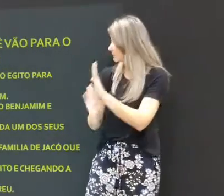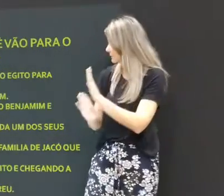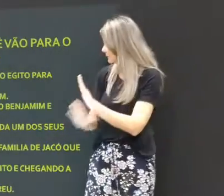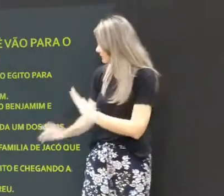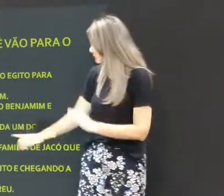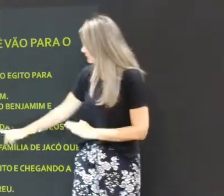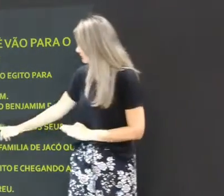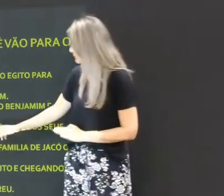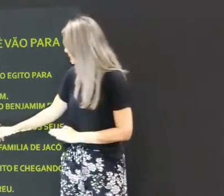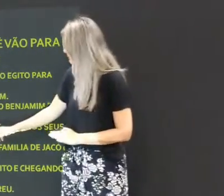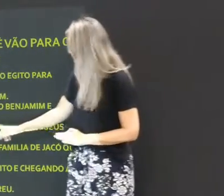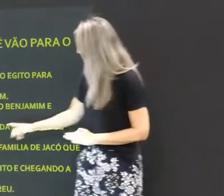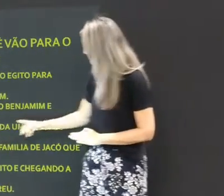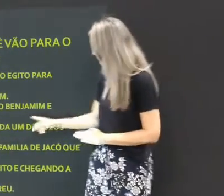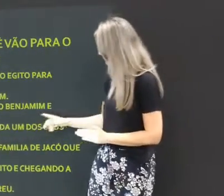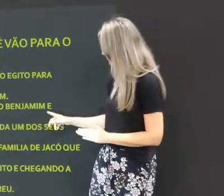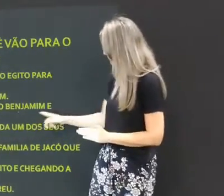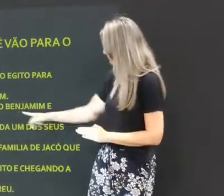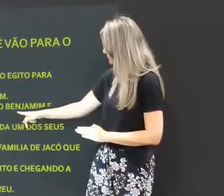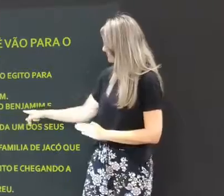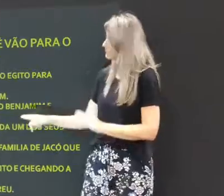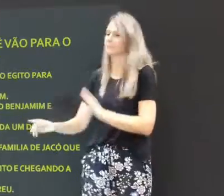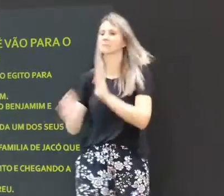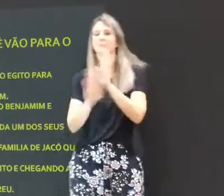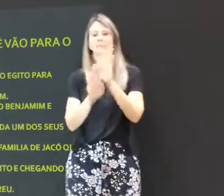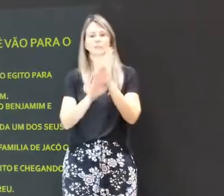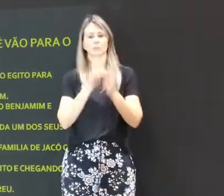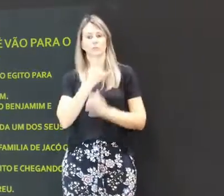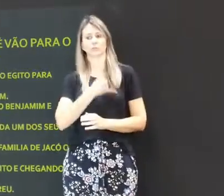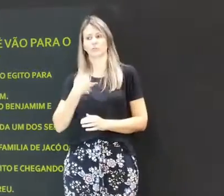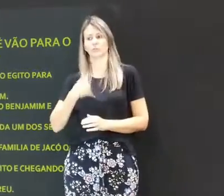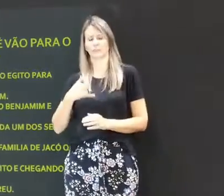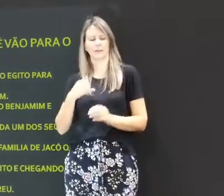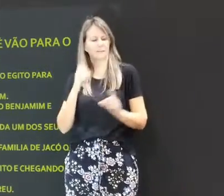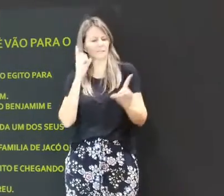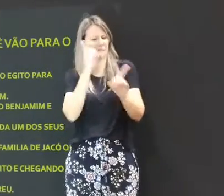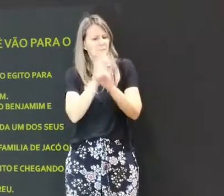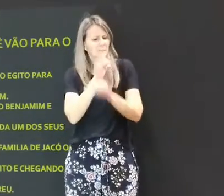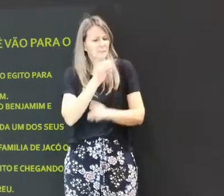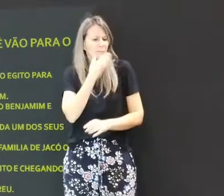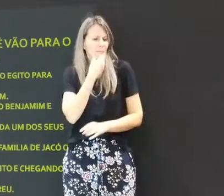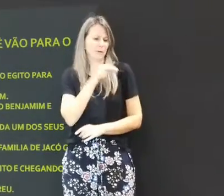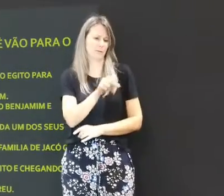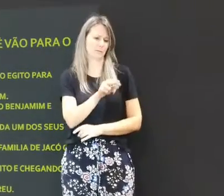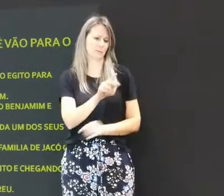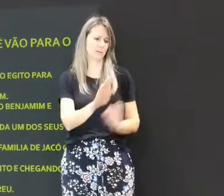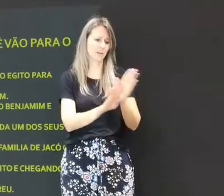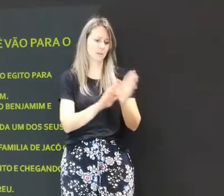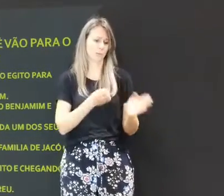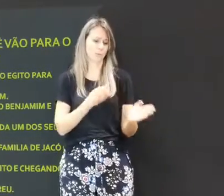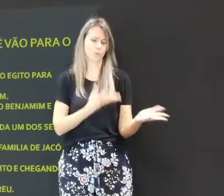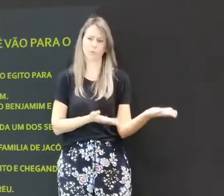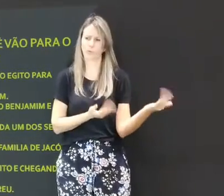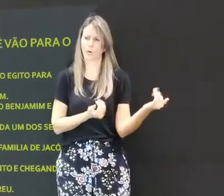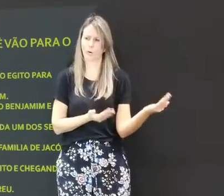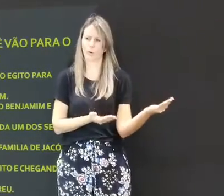irmãos e o irmão mais jovem, o Benjamim, né? Começou também a chorar, né? E pela saudade,